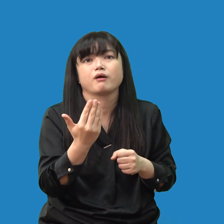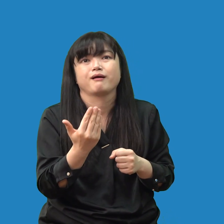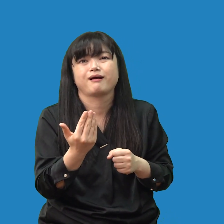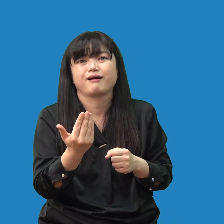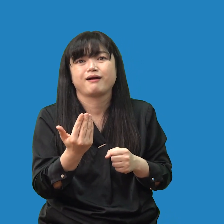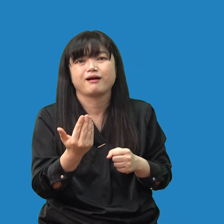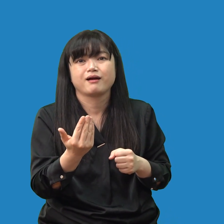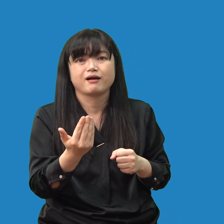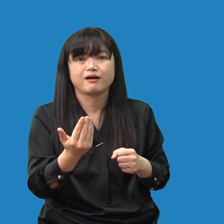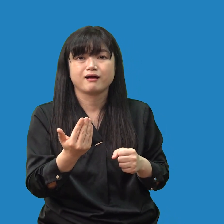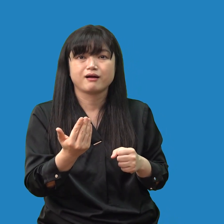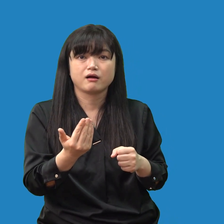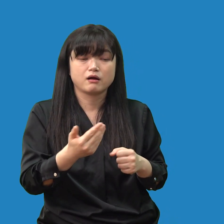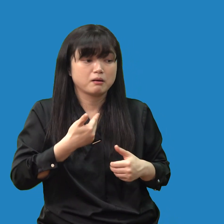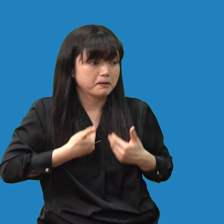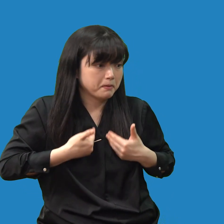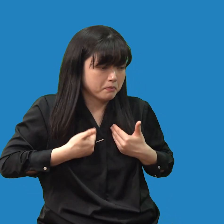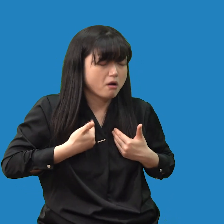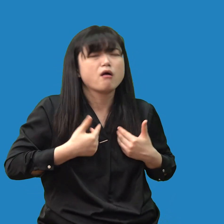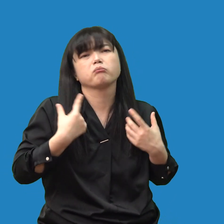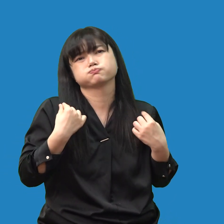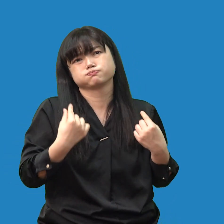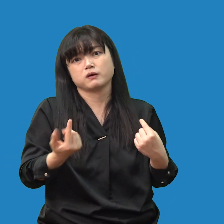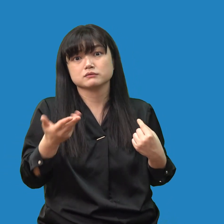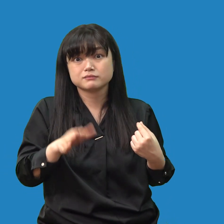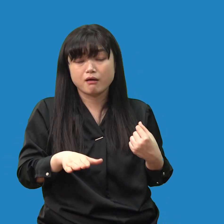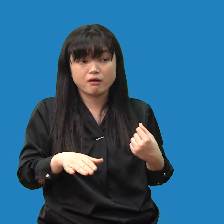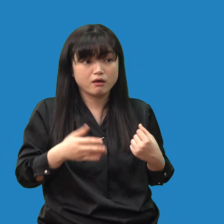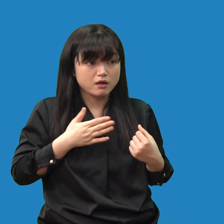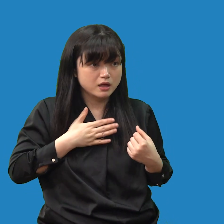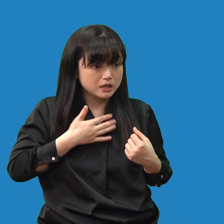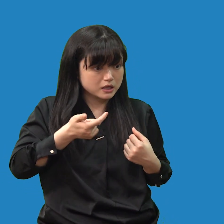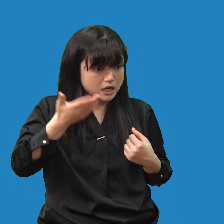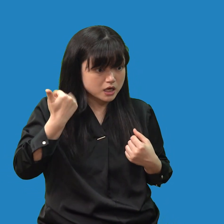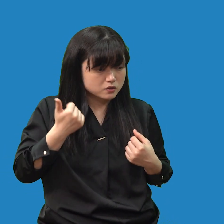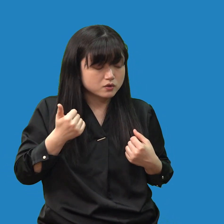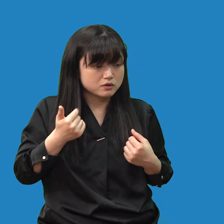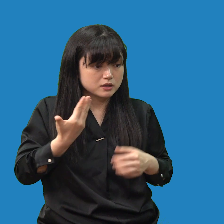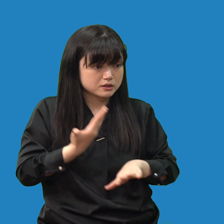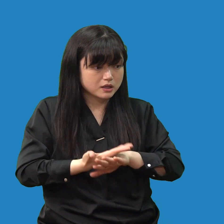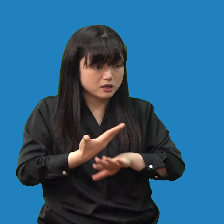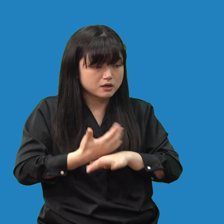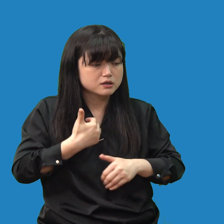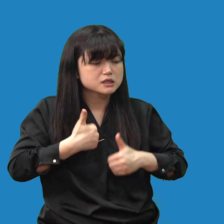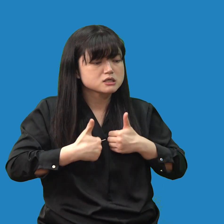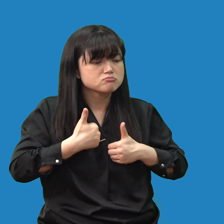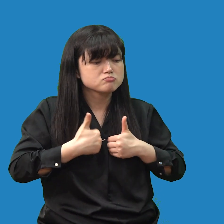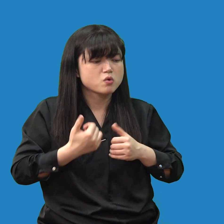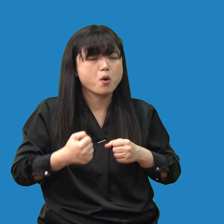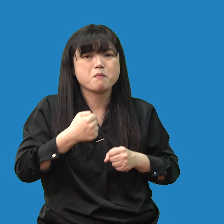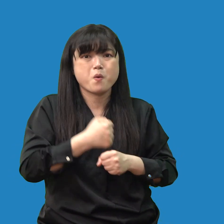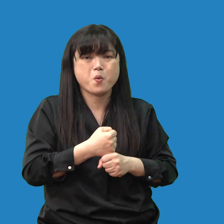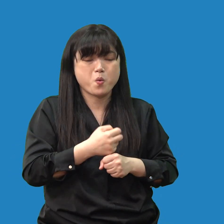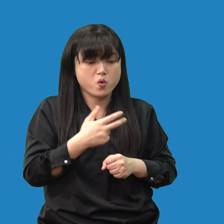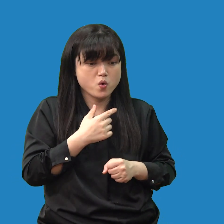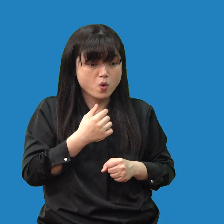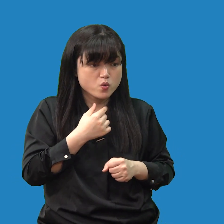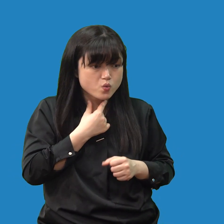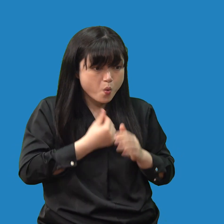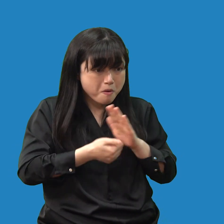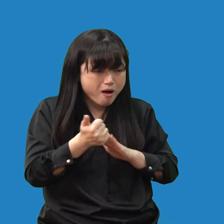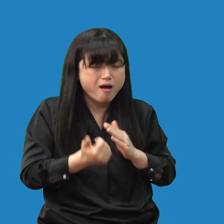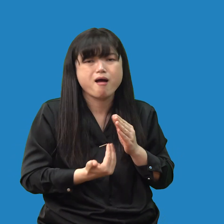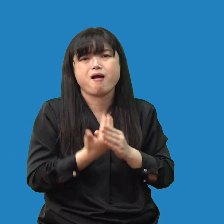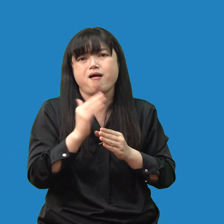있게 된 겁니다. 바쁜 것은 여전한데 예전에는 없던 그런 기쁨도 있고 또 소망도